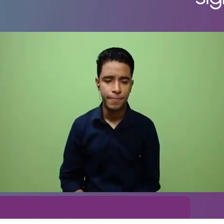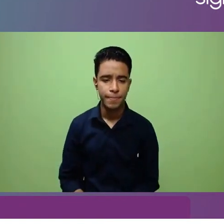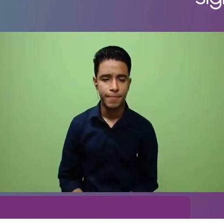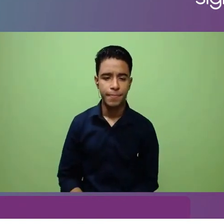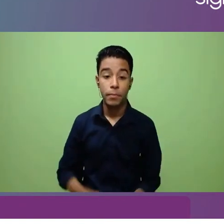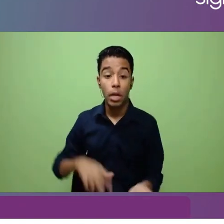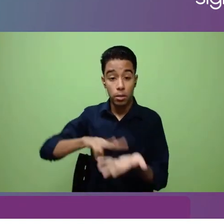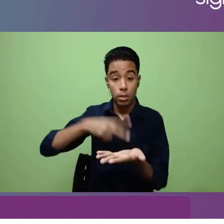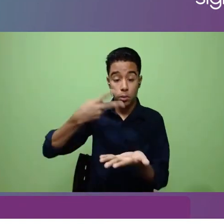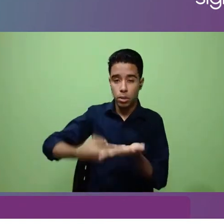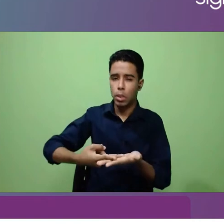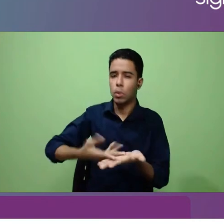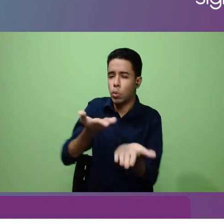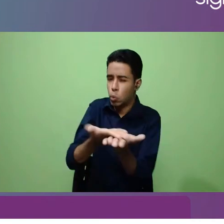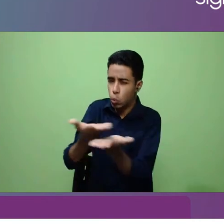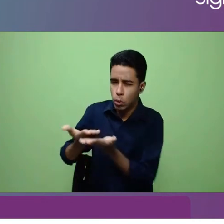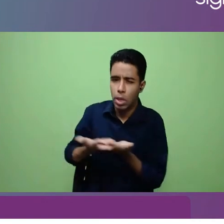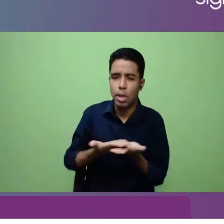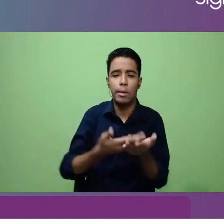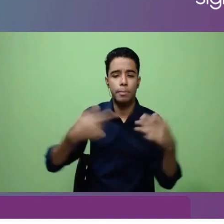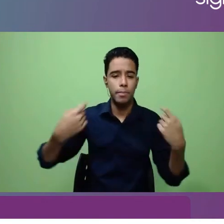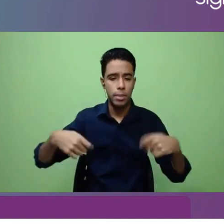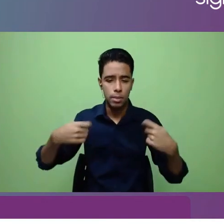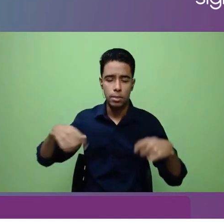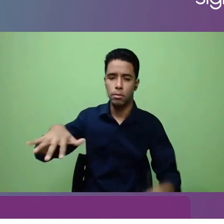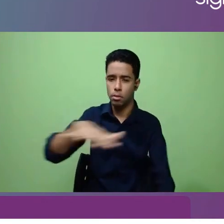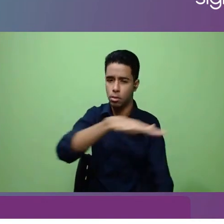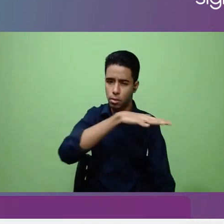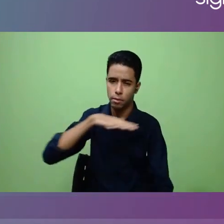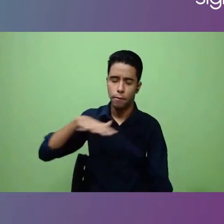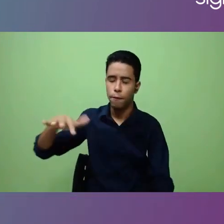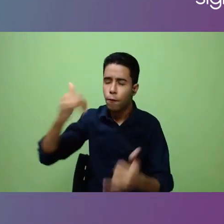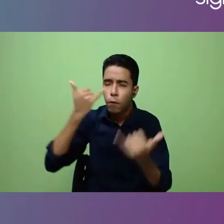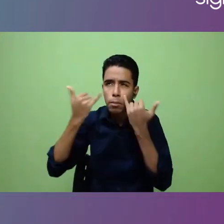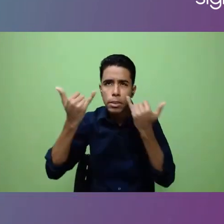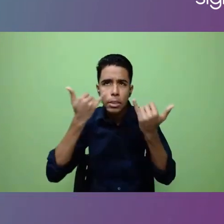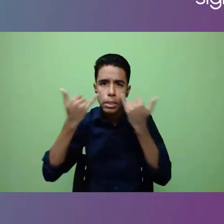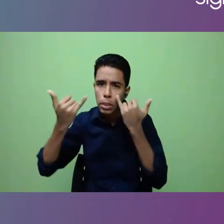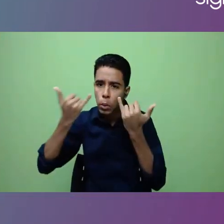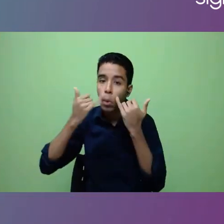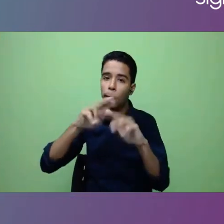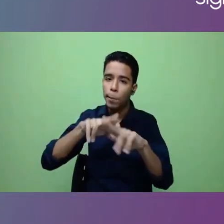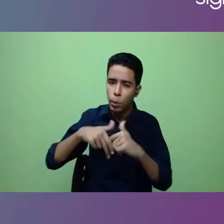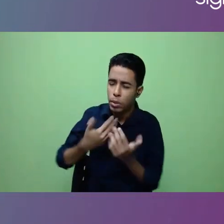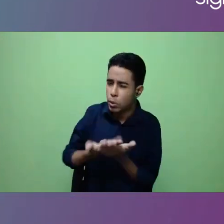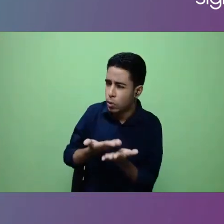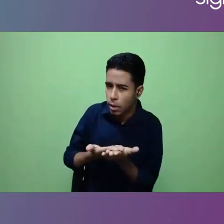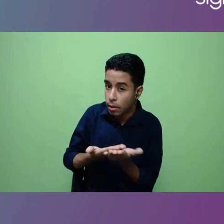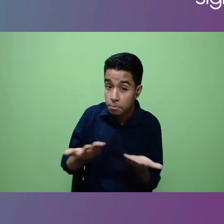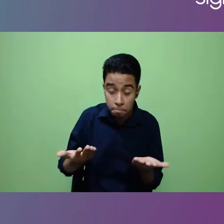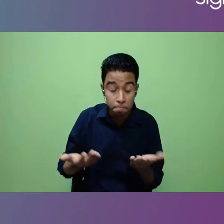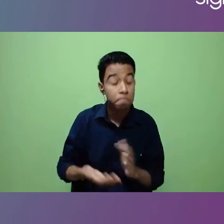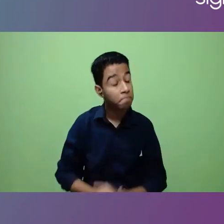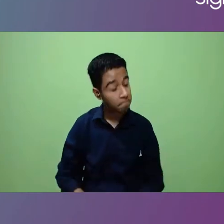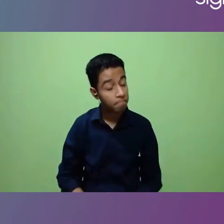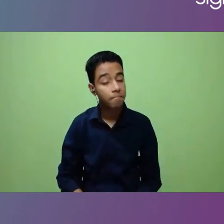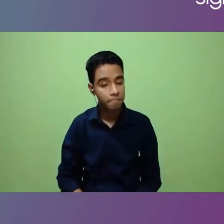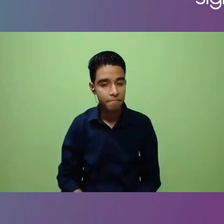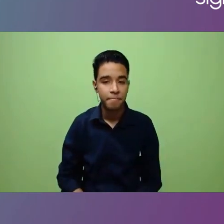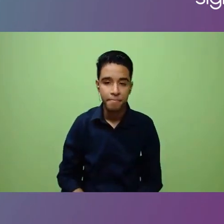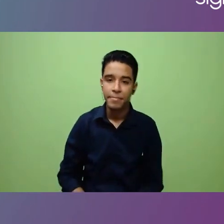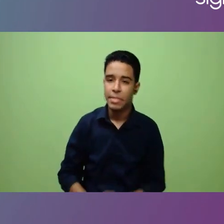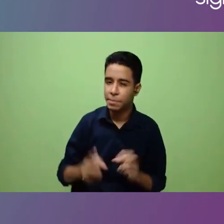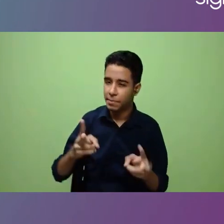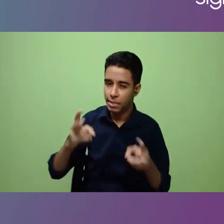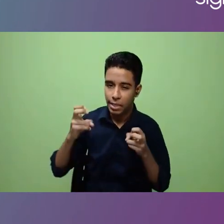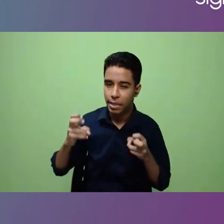ser estudada para contextualizar determinada informação. Sim. Então, nós vemos que a tradução, eu vou